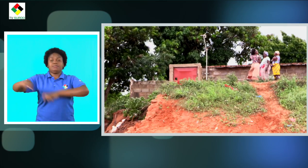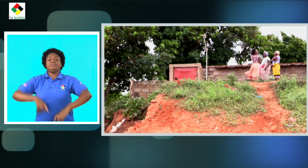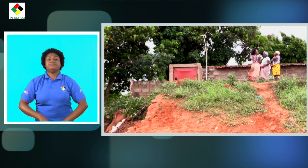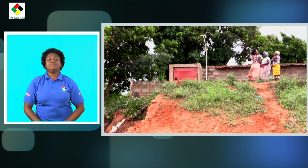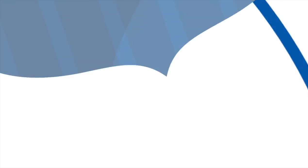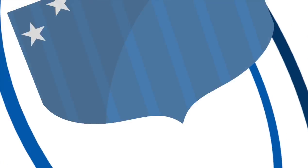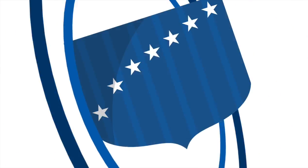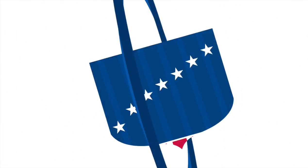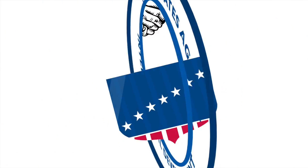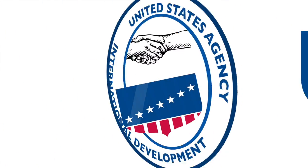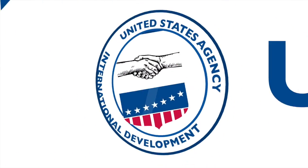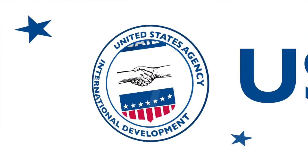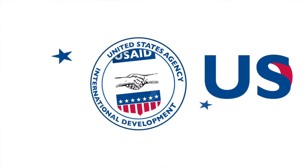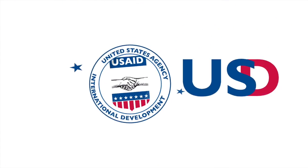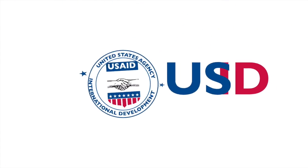E